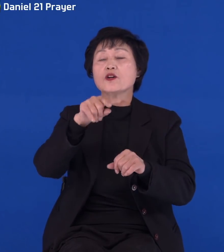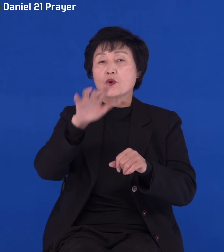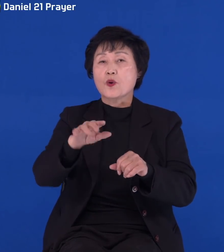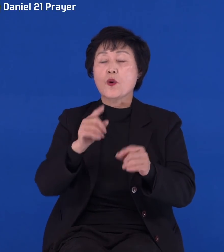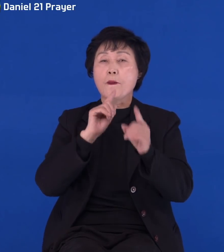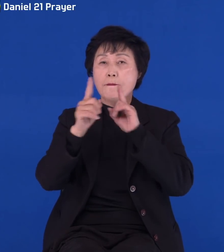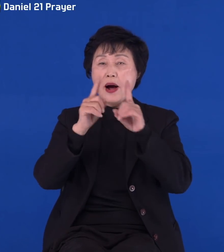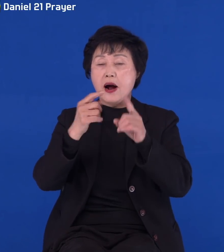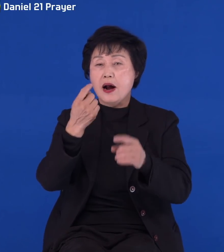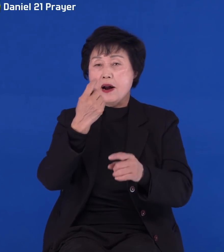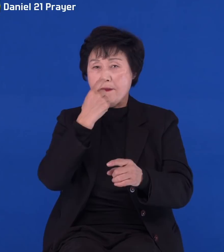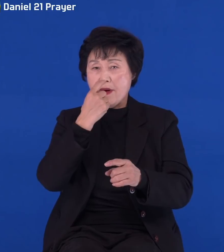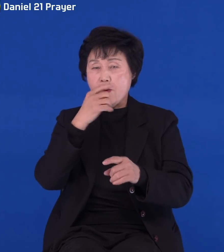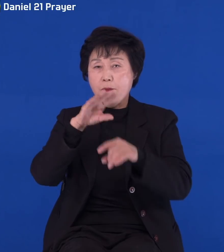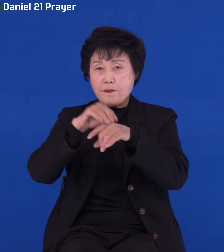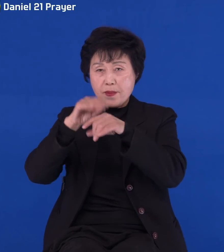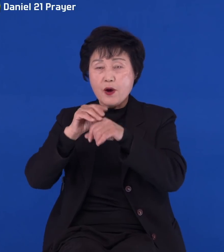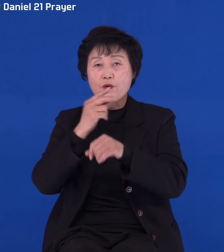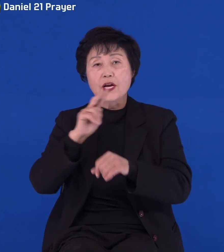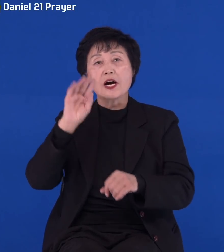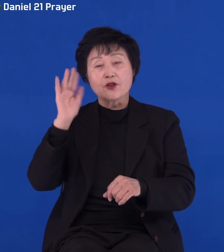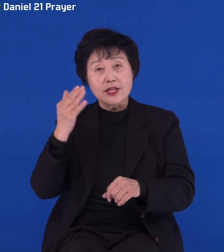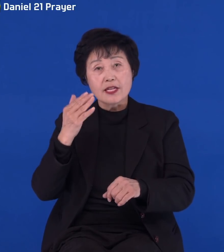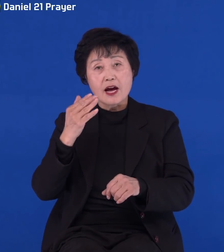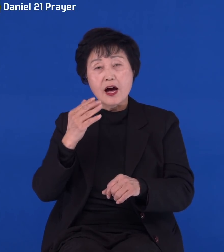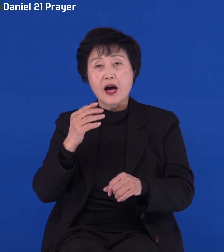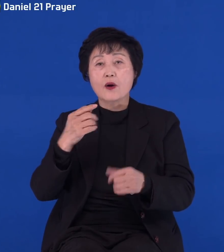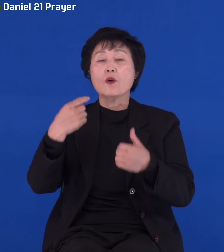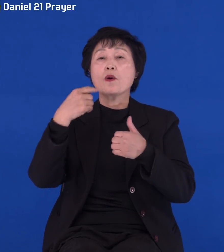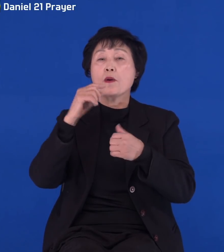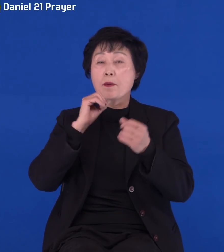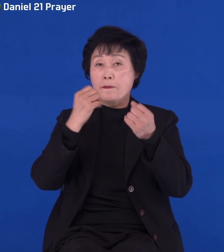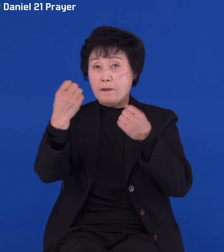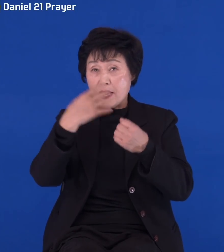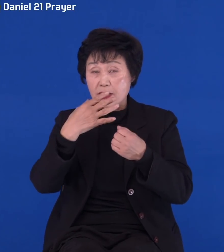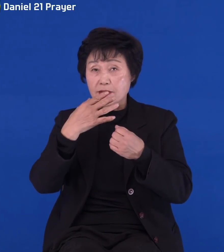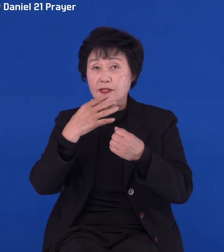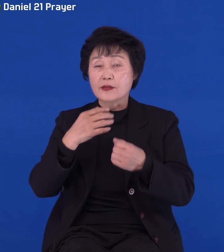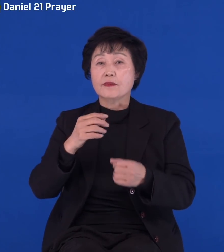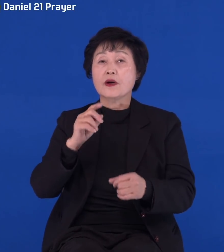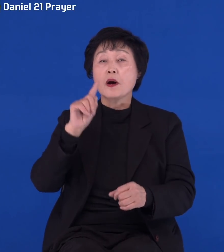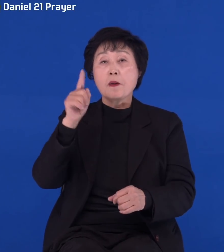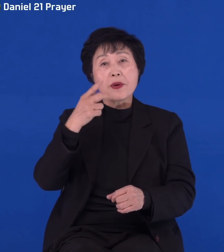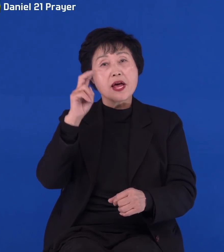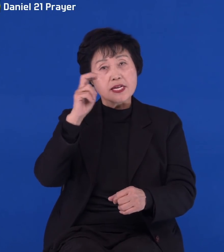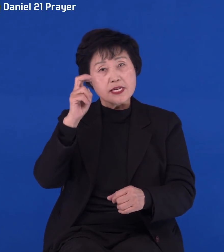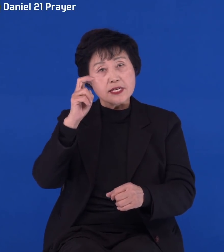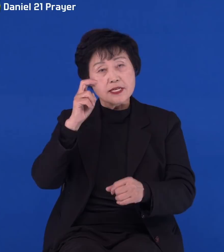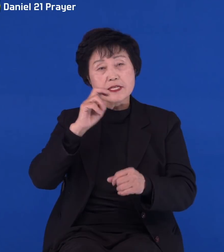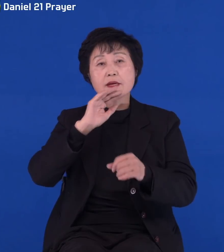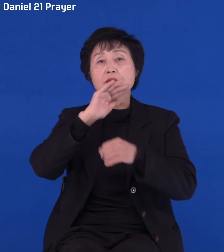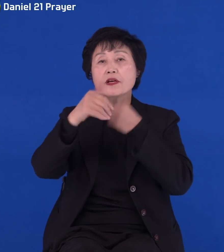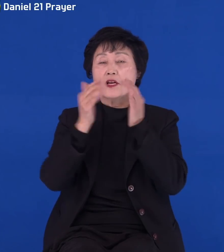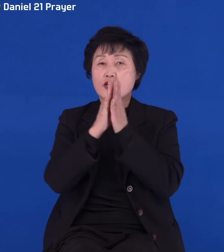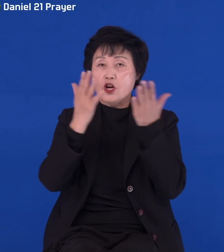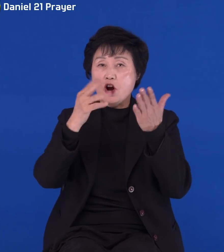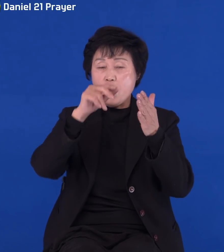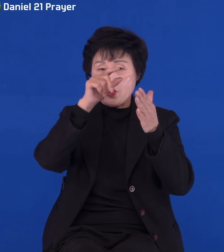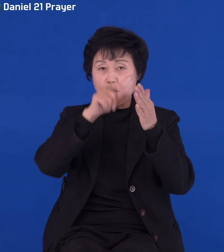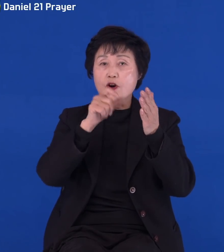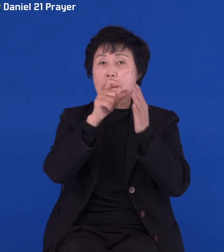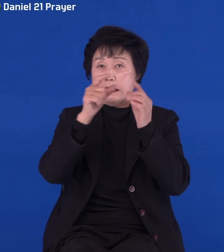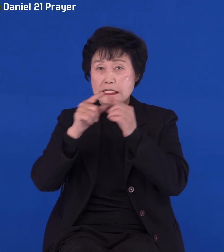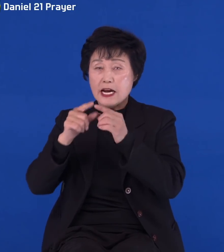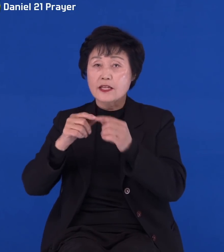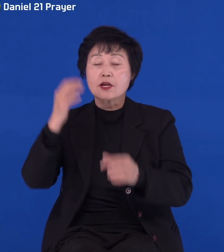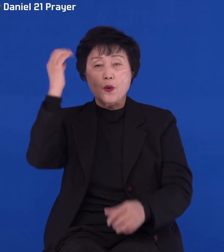때마다 사용하셨던 암송 구절 129절을 영어로 아들과 며느리 앞에서 더듬더듬 외우셨던 어머님을 통해 선교사의 사명과 언어